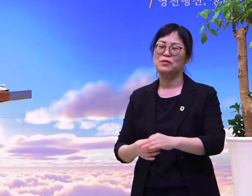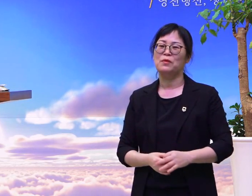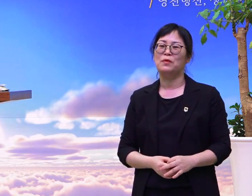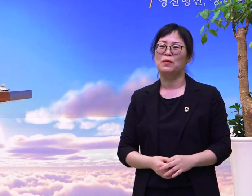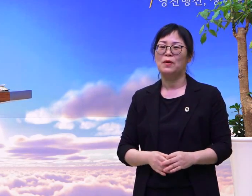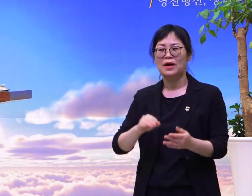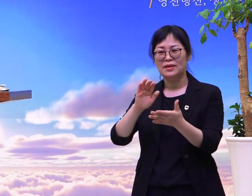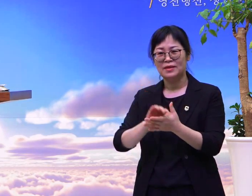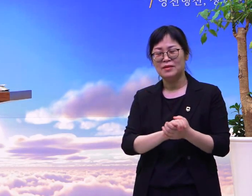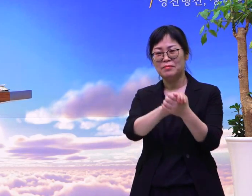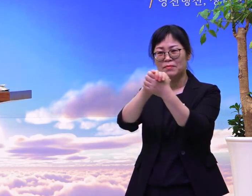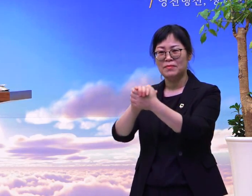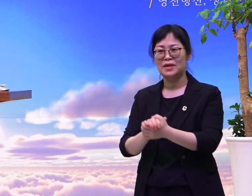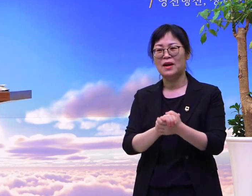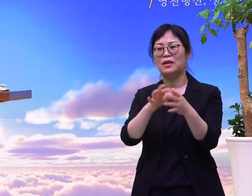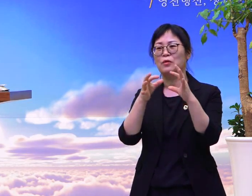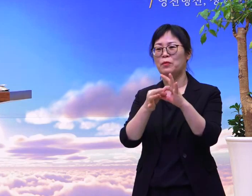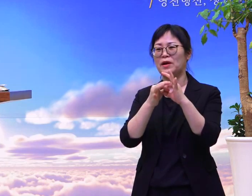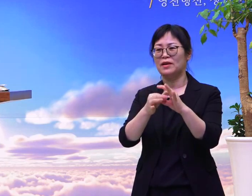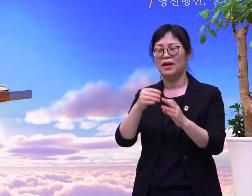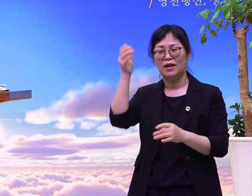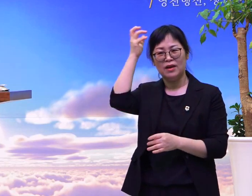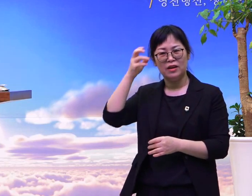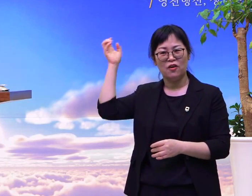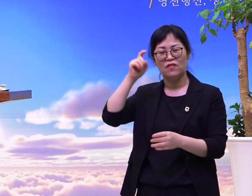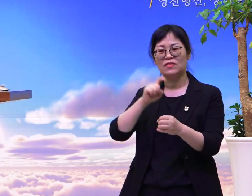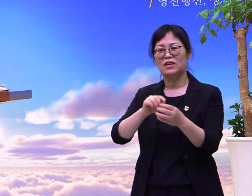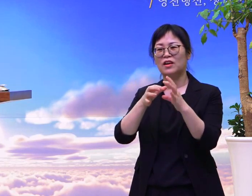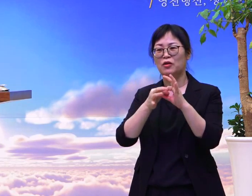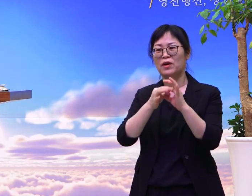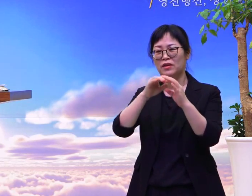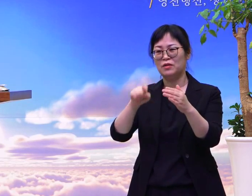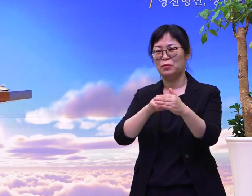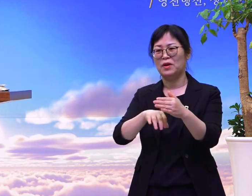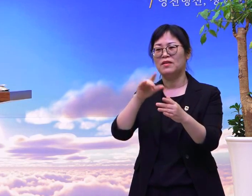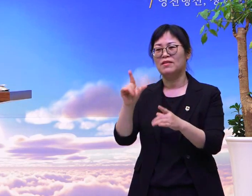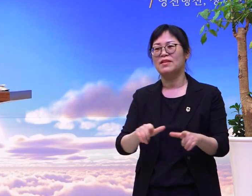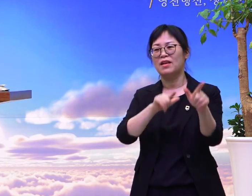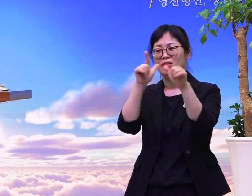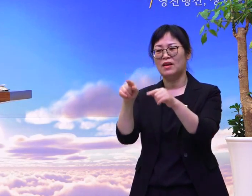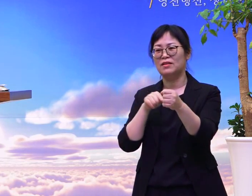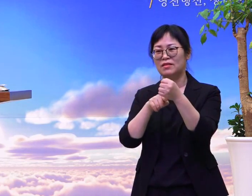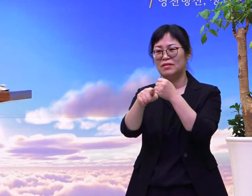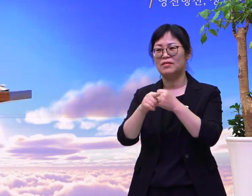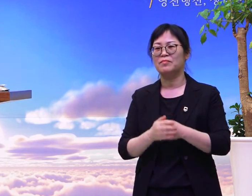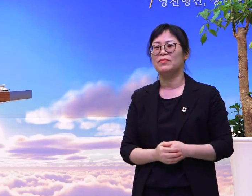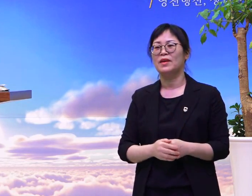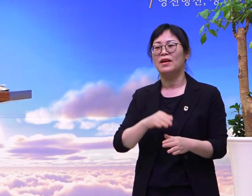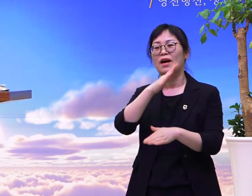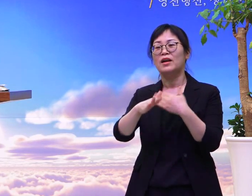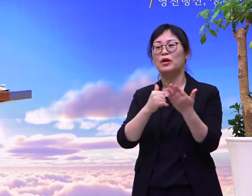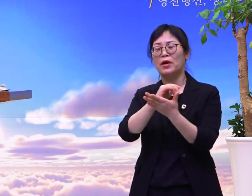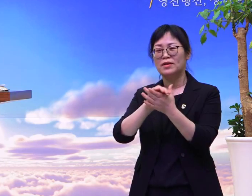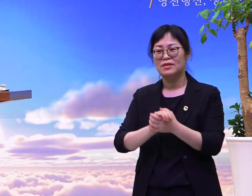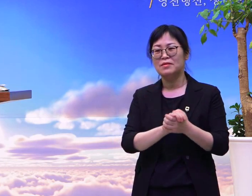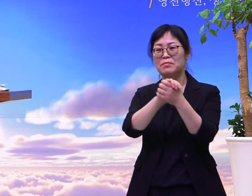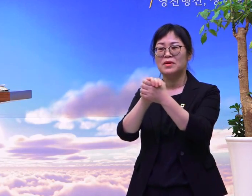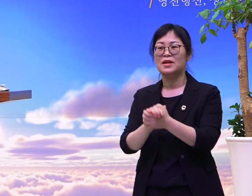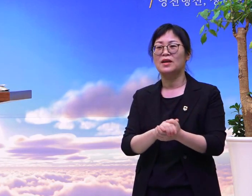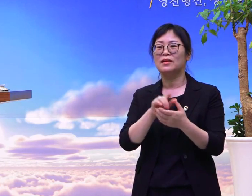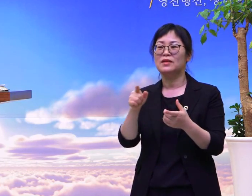그리고 친밀한 그런 관계, 그런 영적인 관계 속에서 산다는 것입니다. 하나님과 친밀하고 지속적인 그런 영적